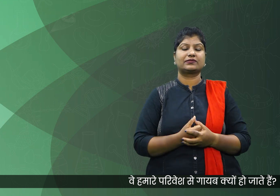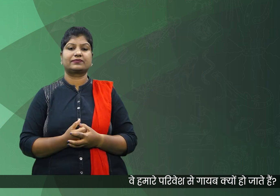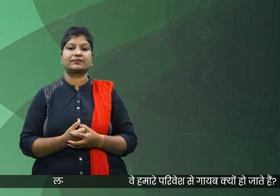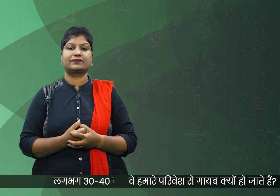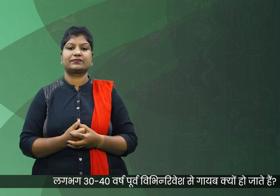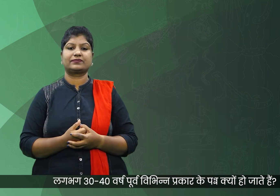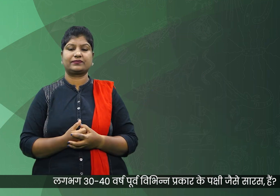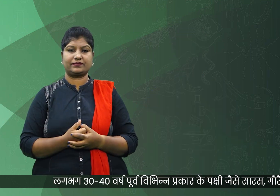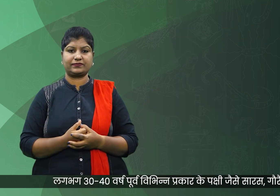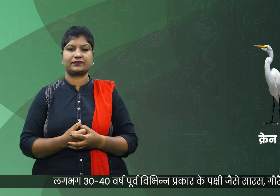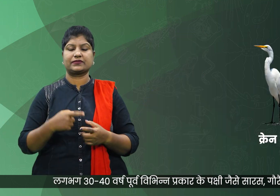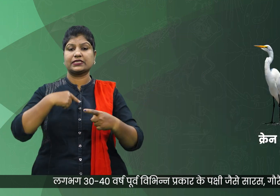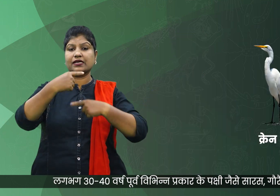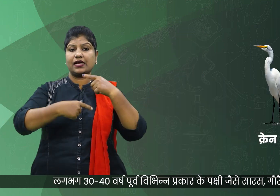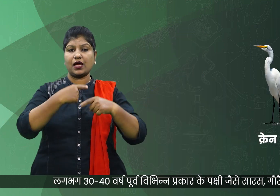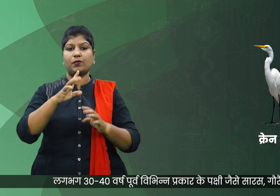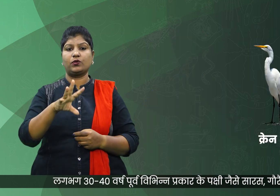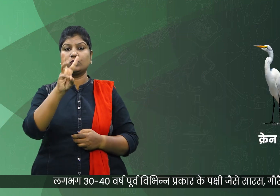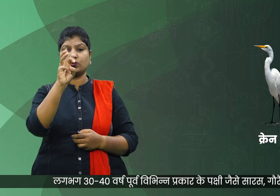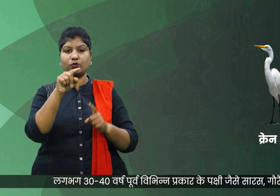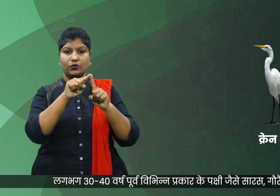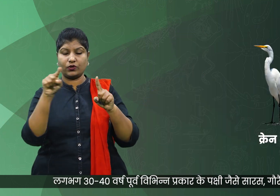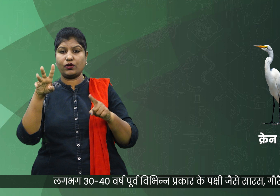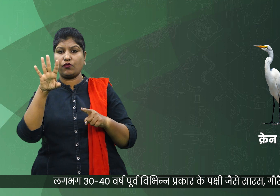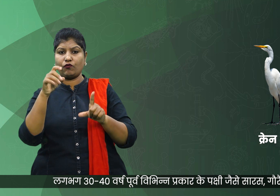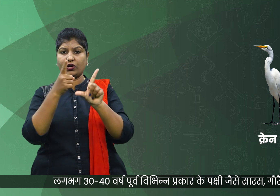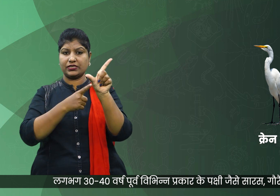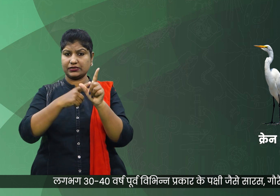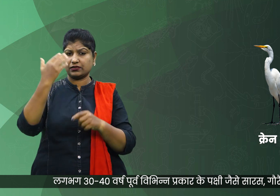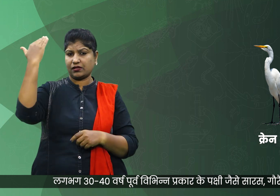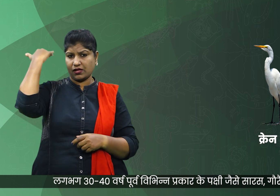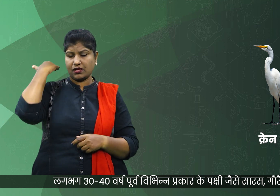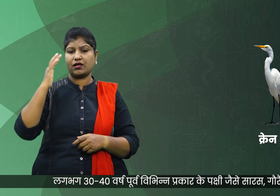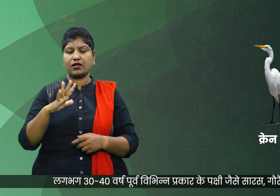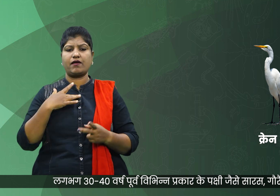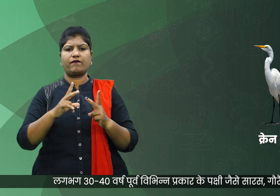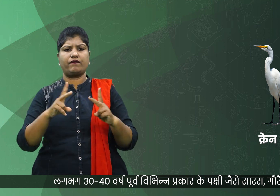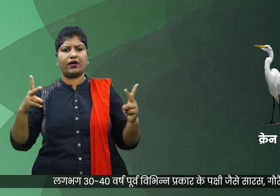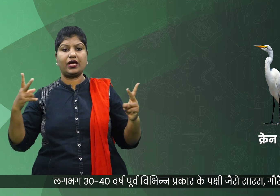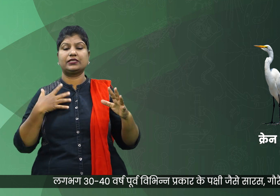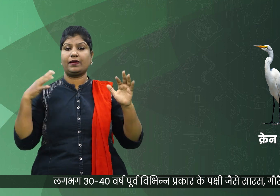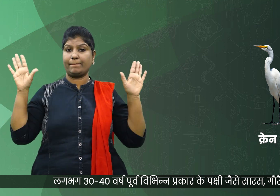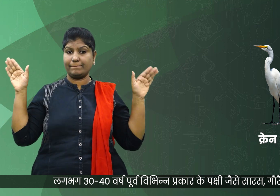लगभग तीस चालिस वर्श पुर्व विभिन्न प्रकार के पक्षी जैसे सारस,